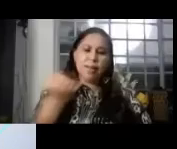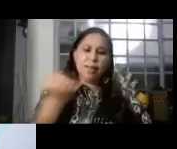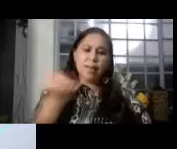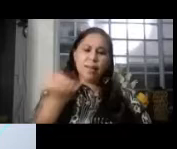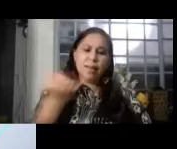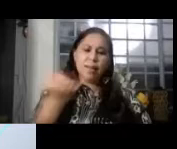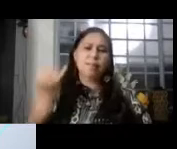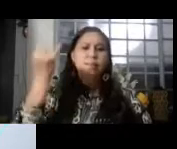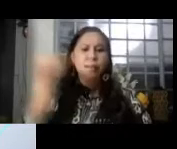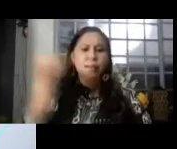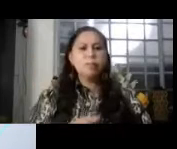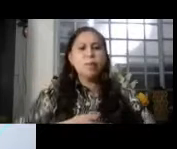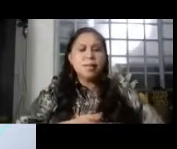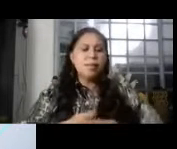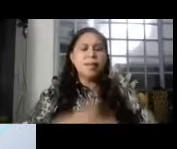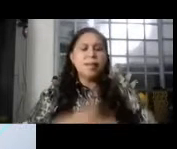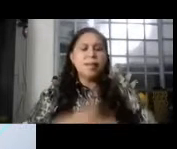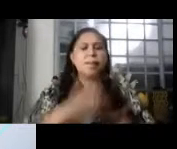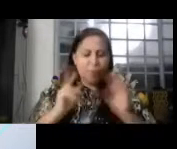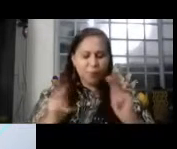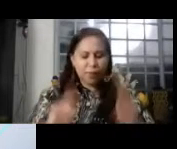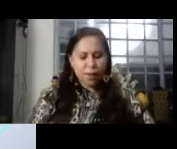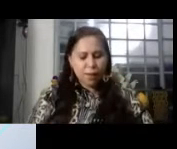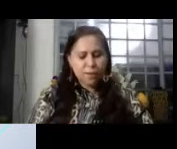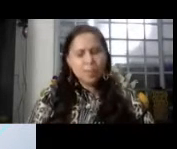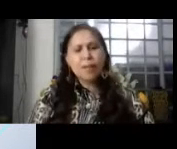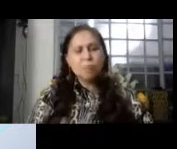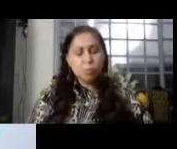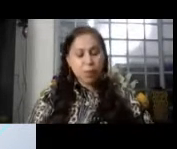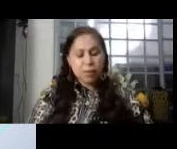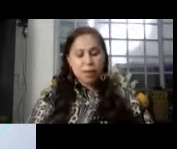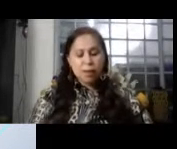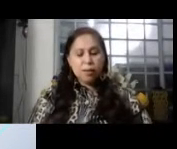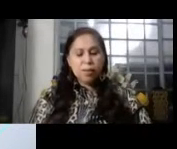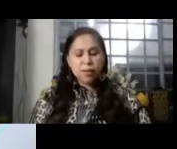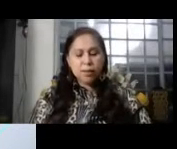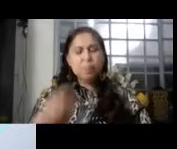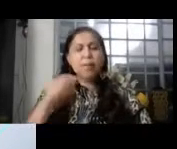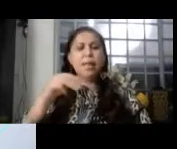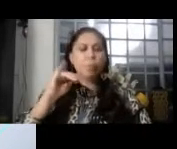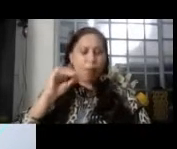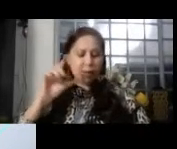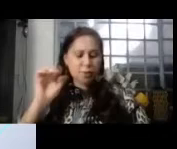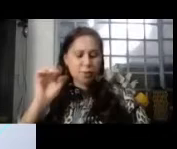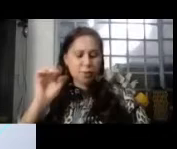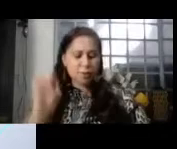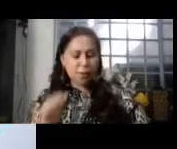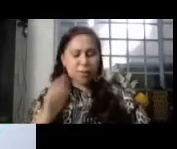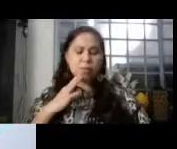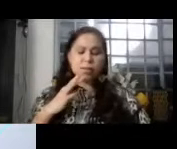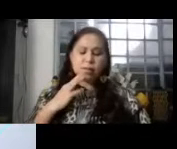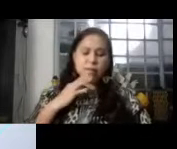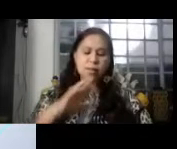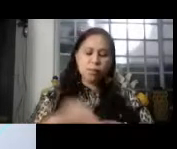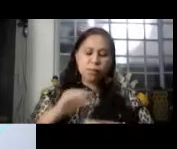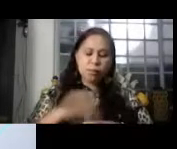muito interessante, né? Desde o bercinho ela aprendeu sinais com os pais. Então, Eunice Miller Quadros, é bom a gente conhecer